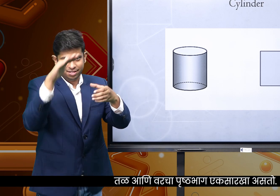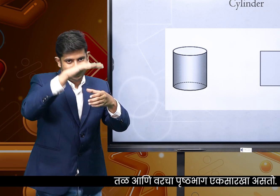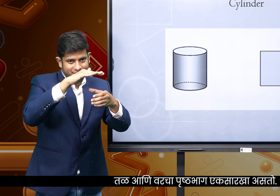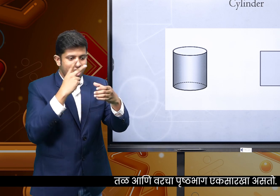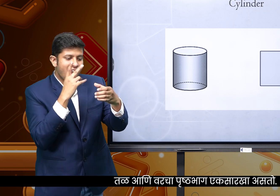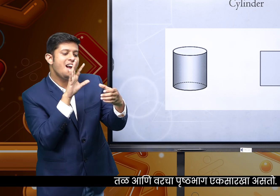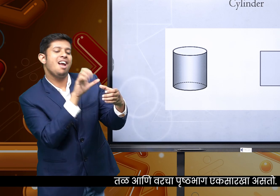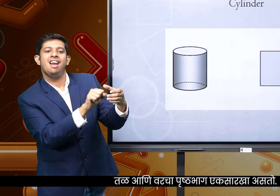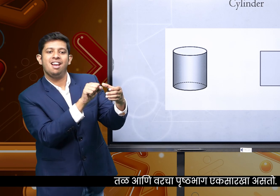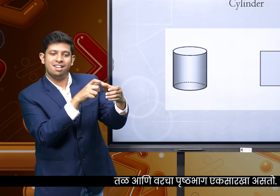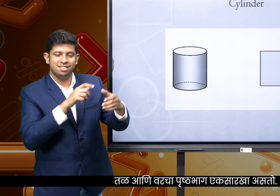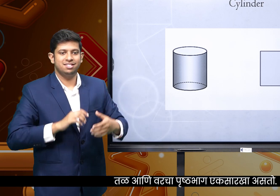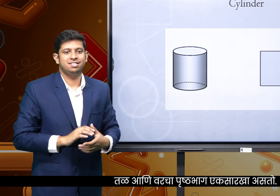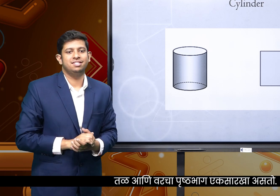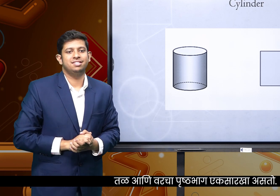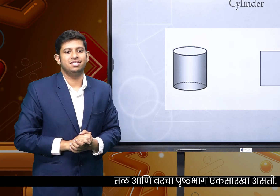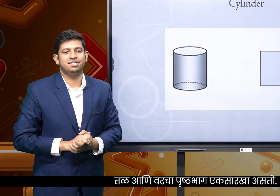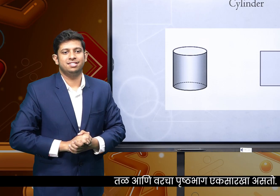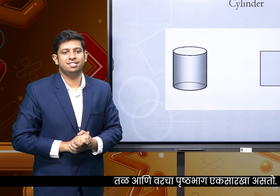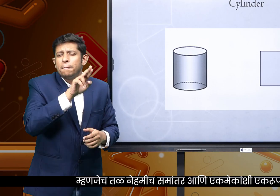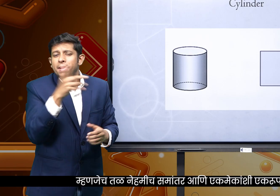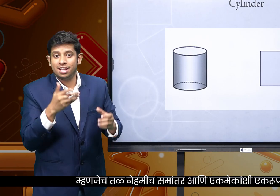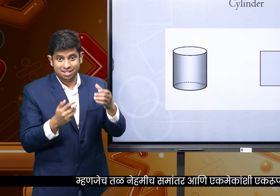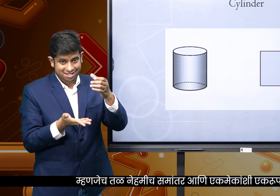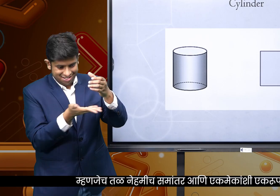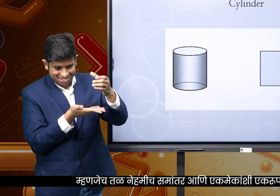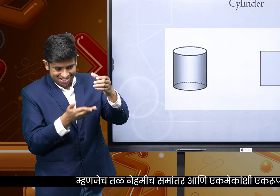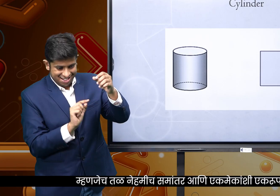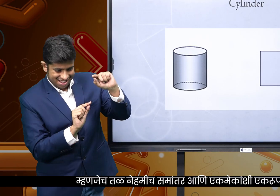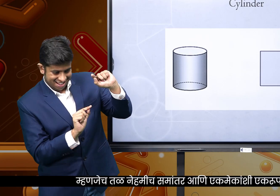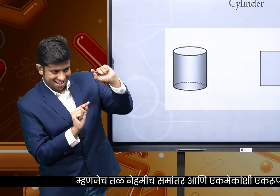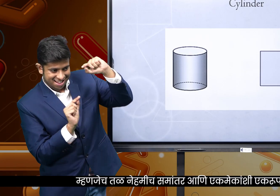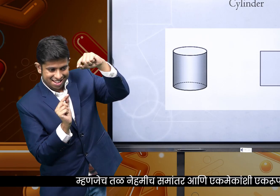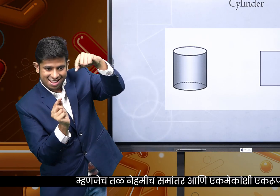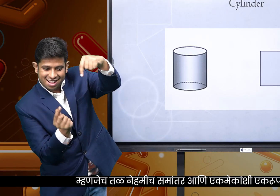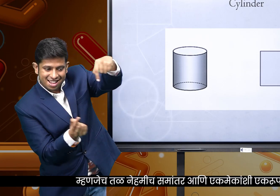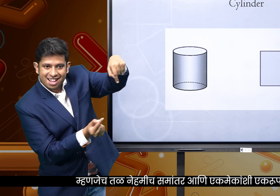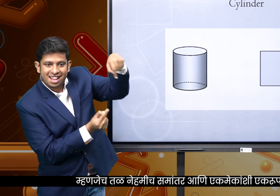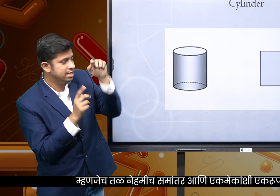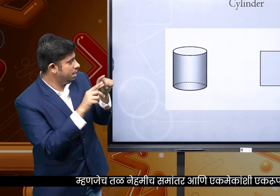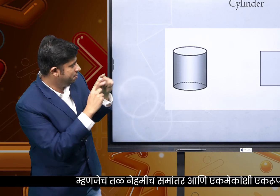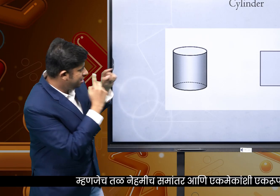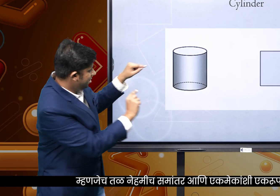तळ आणि वरचा पृष्ठभाग एकसारखा असतो, म्हणजेच तळ नेहमीच समांतर आणि एकमेकांशी एकरूप